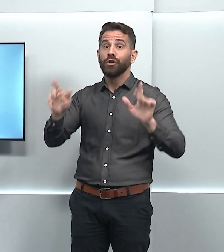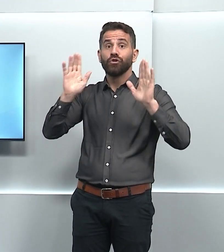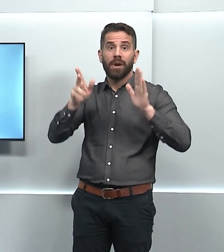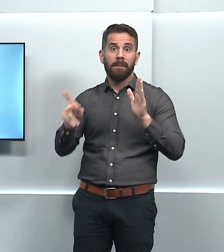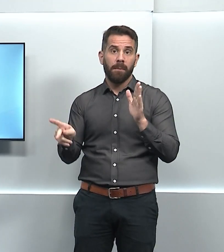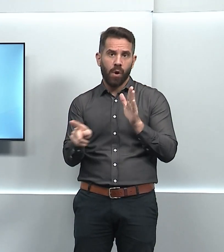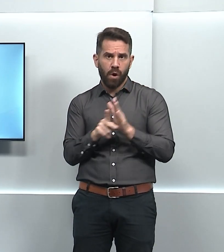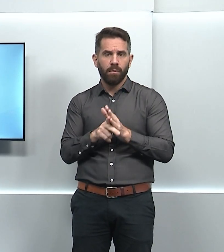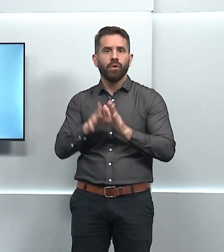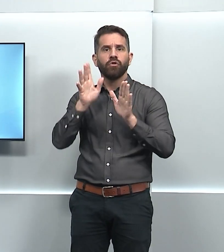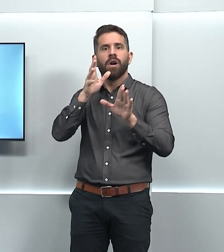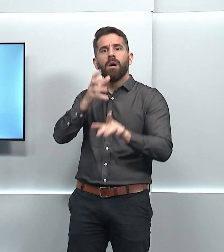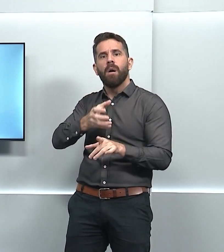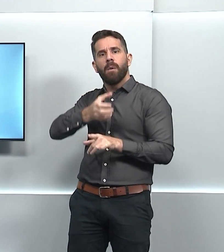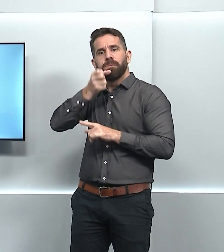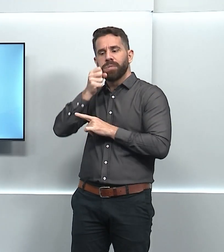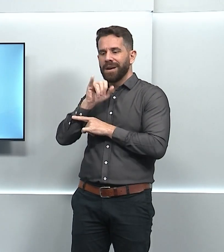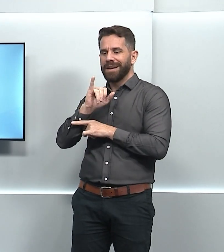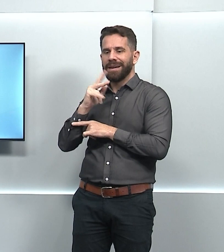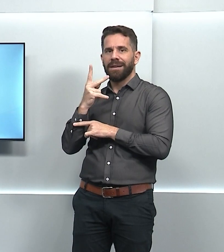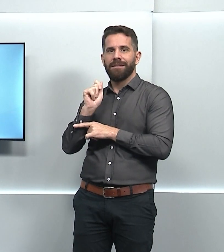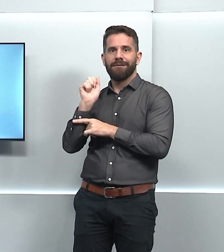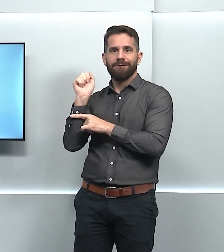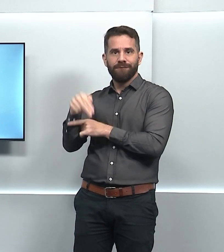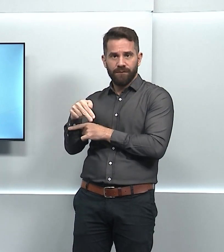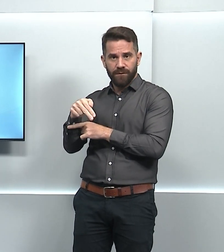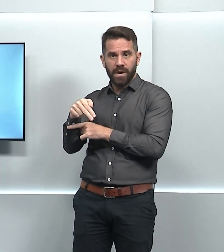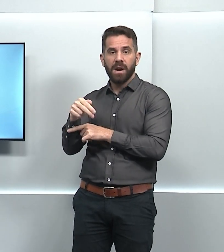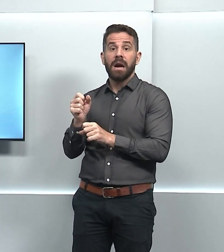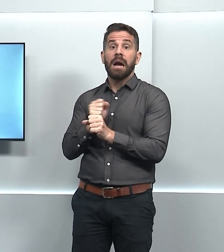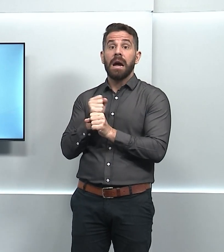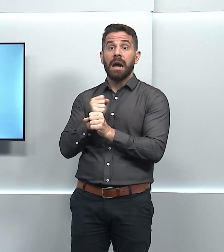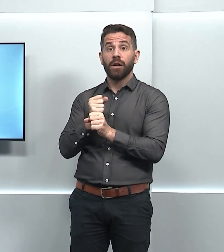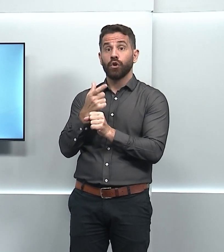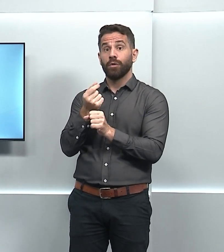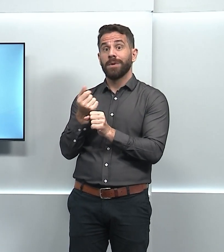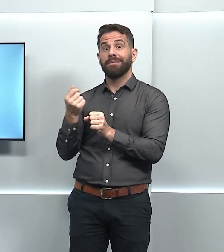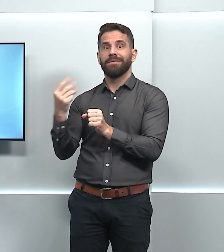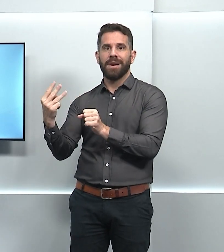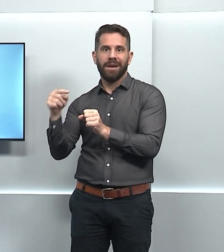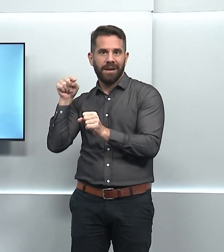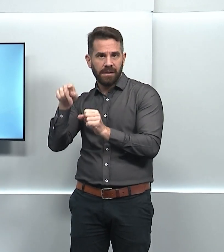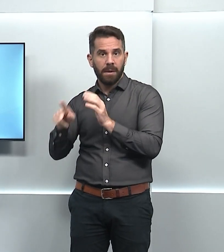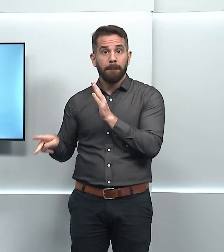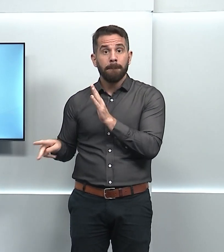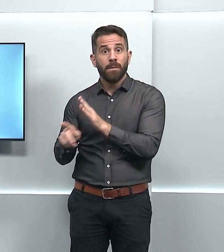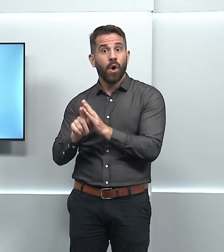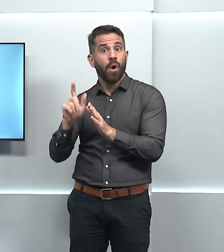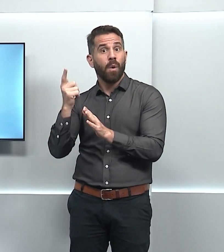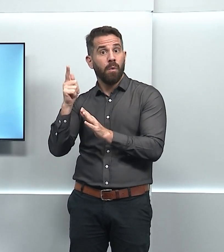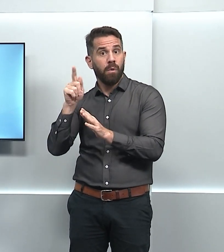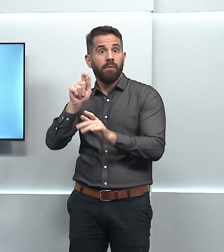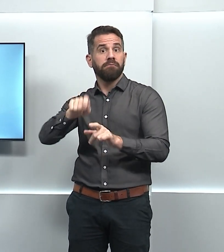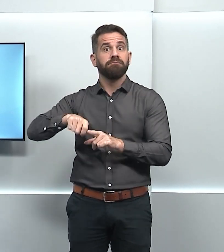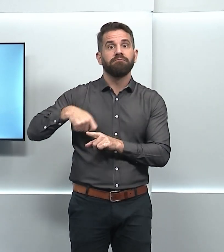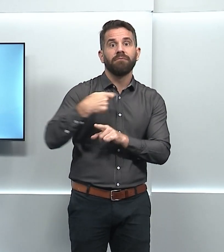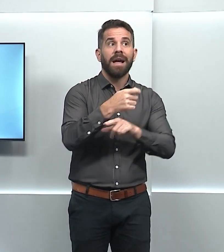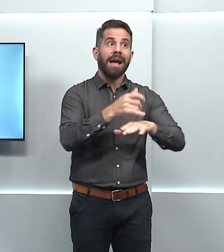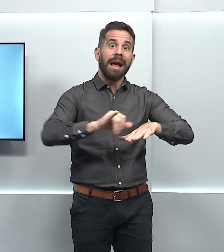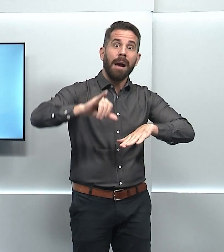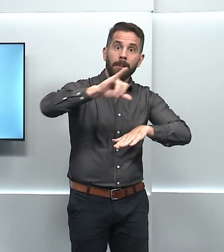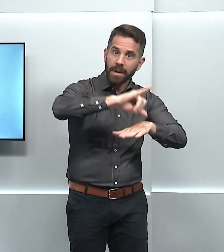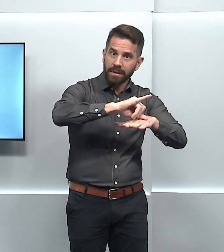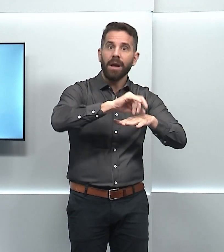tombados pelo IPHAN em 2023. Isso fez com que Goiânia recebesse o título de Capital da Art Deco no